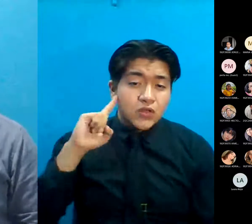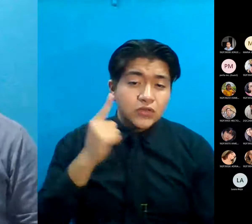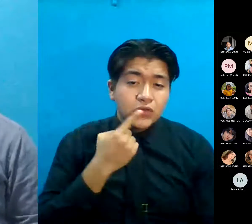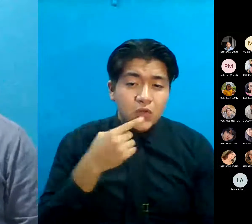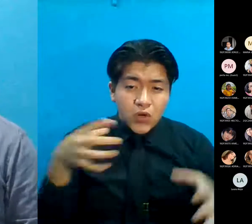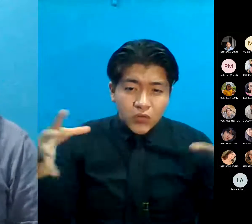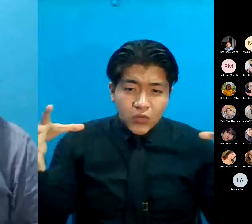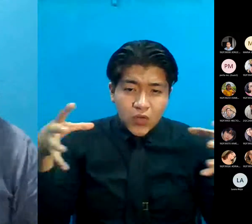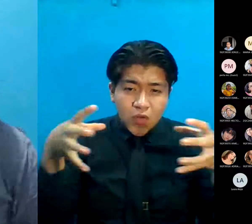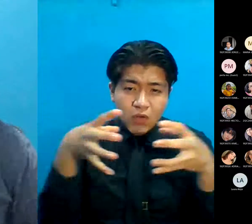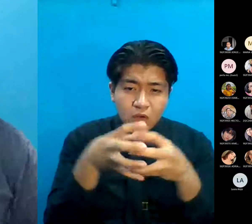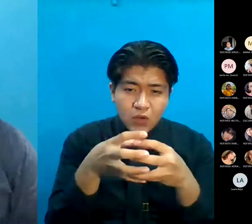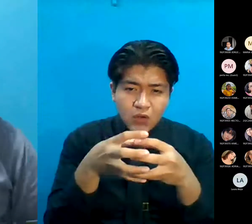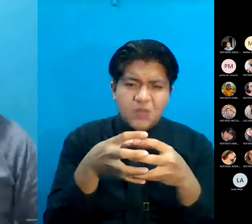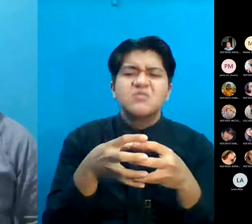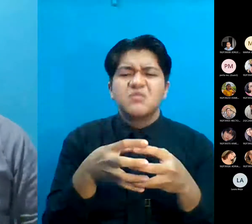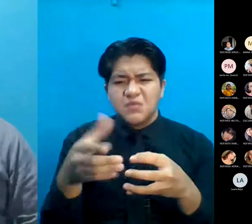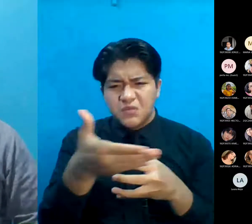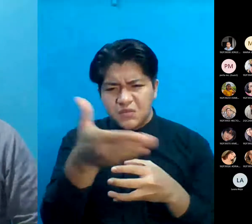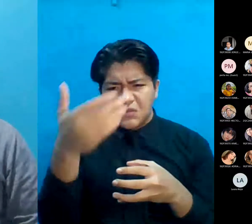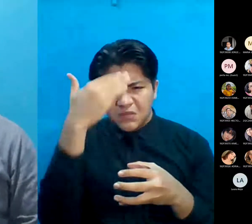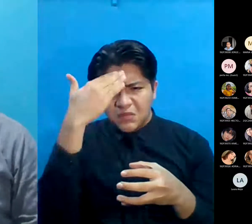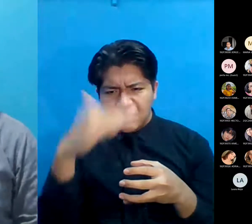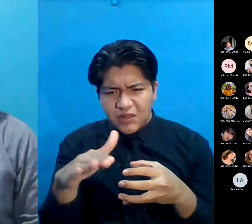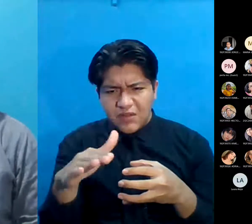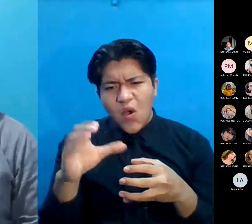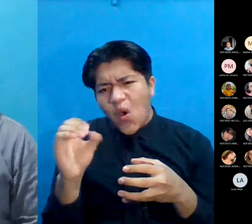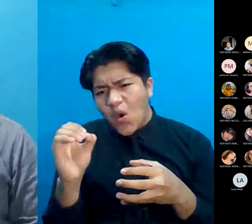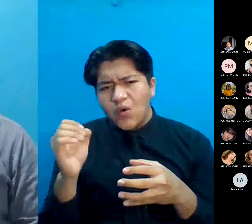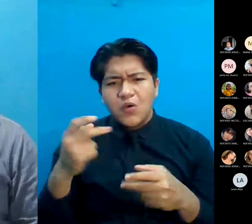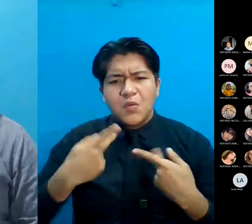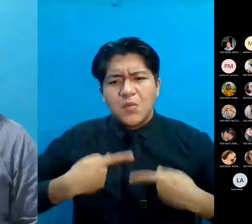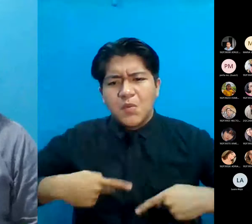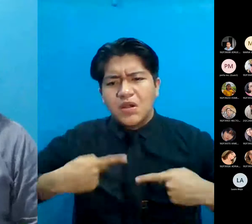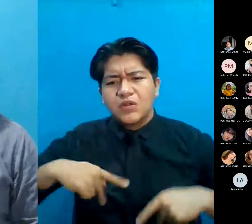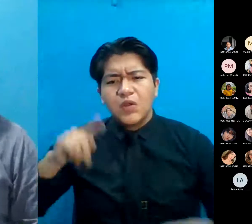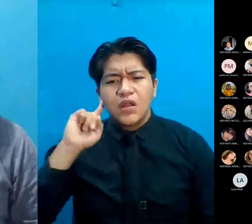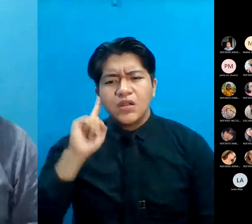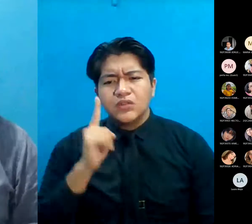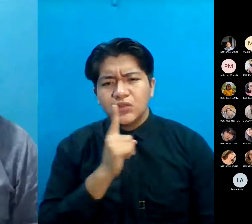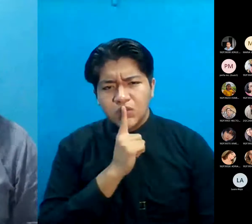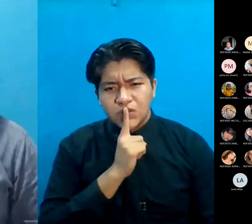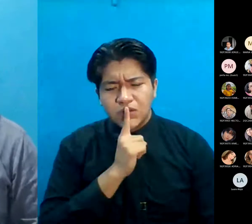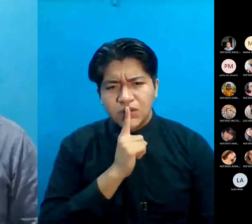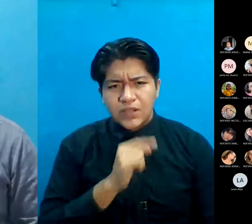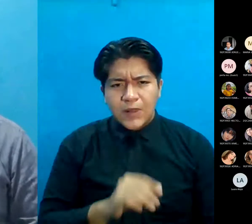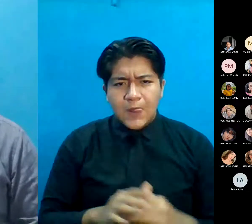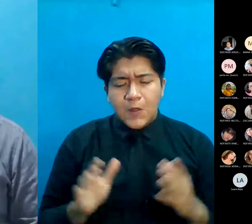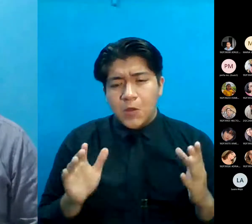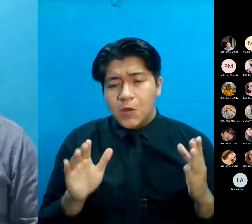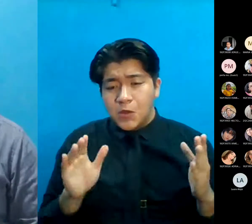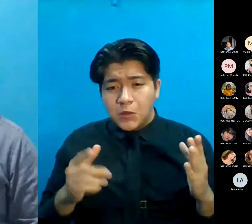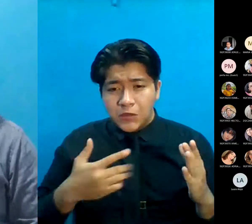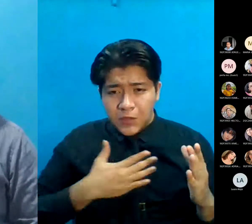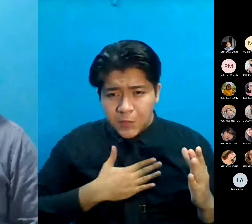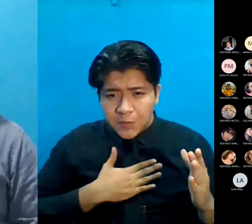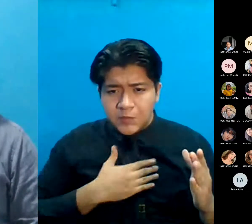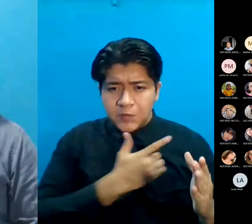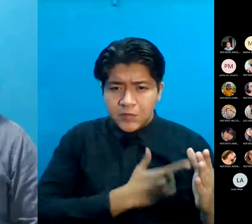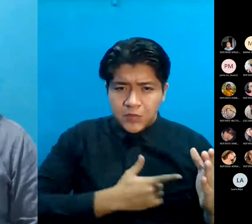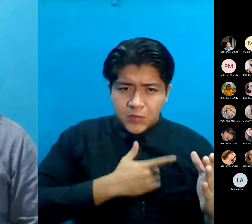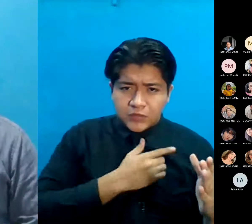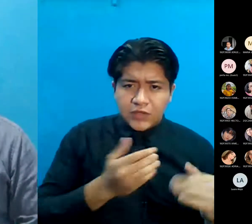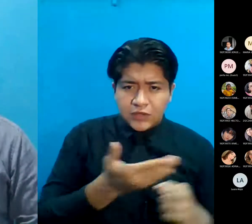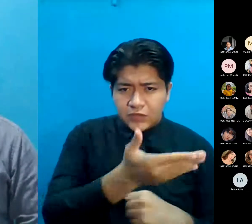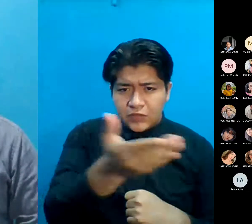o propiamente de los sordos. Eh, sí, me gustaría también que durante la